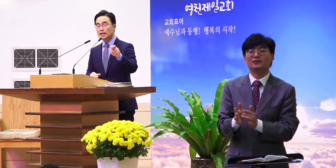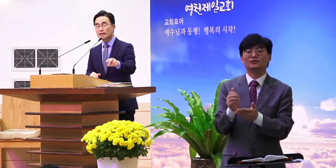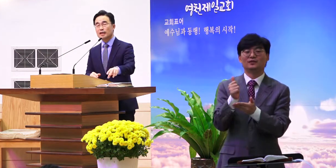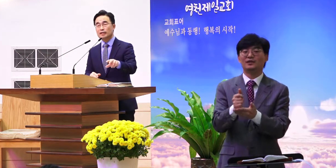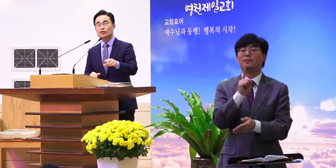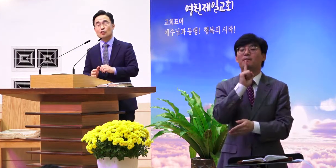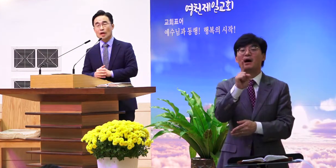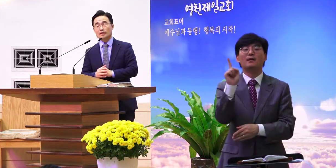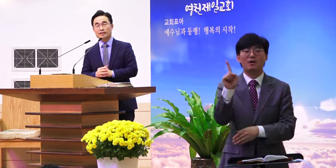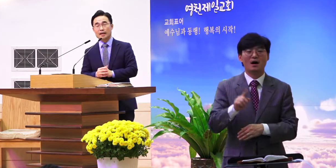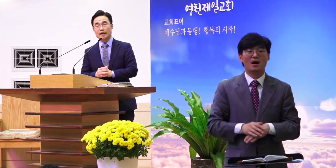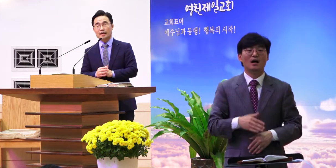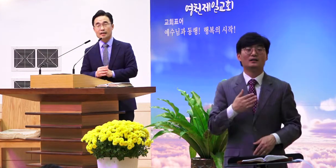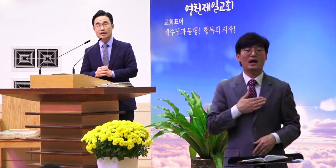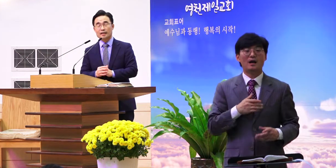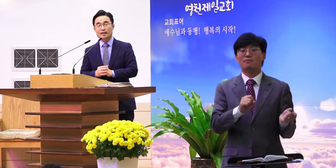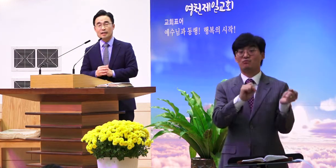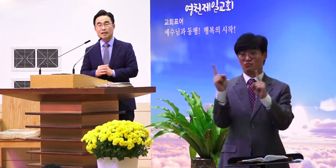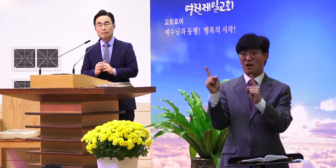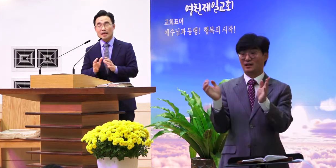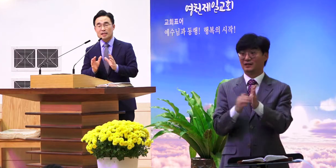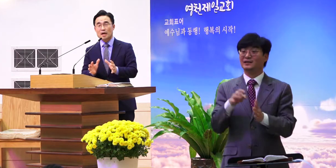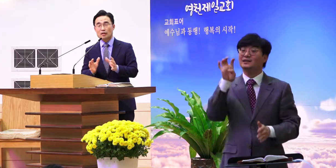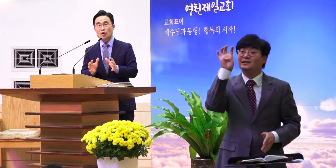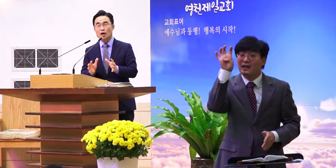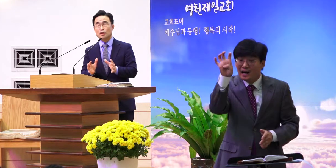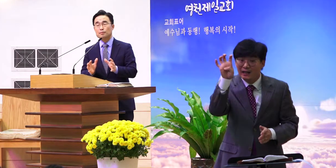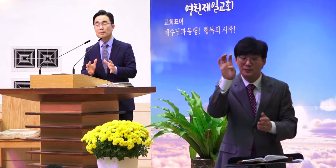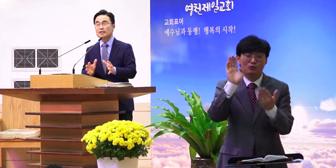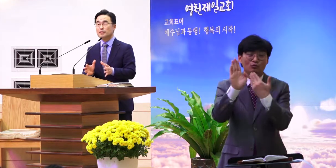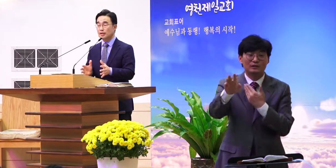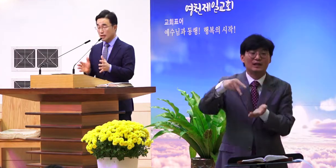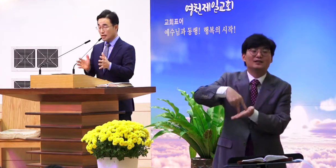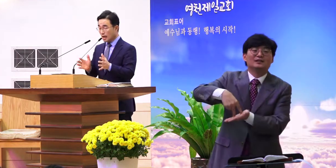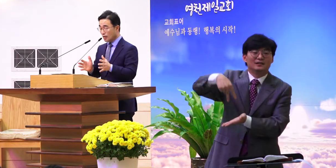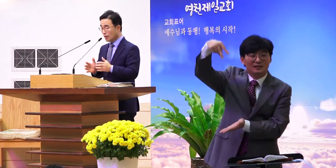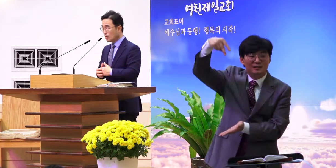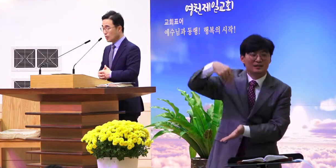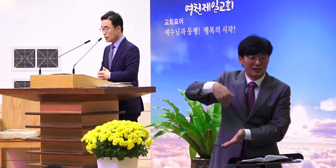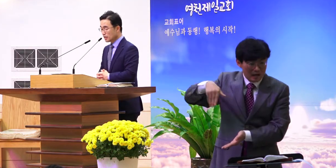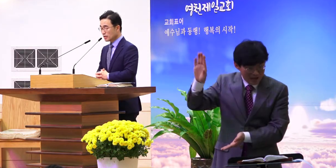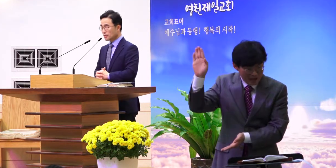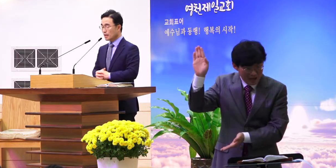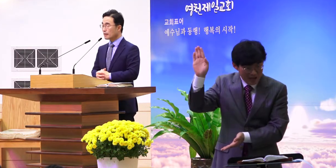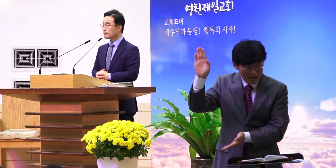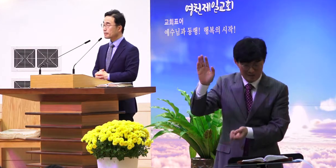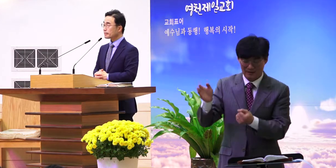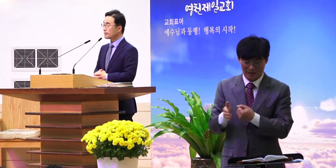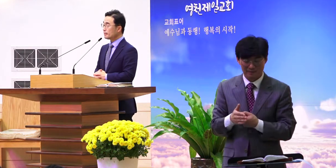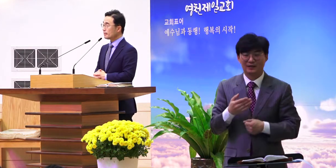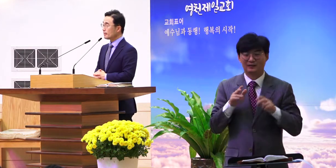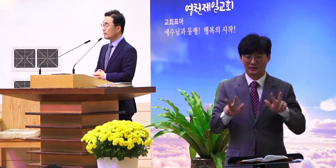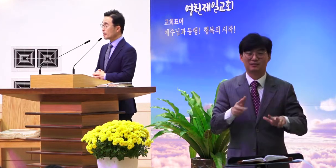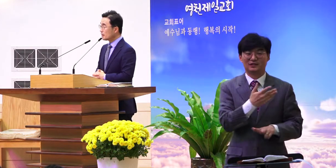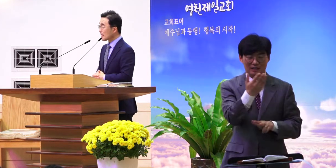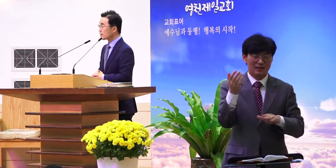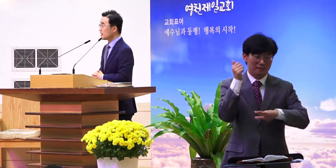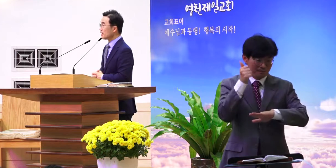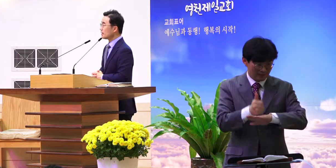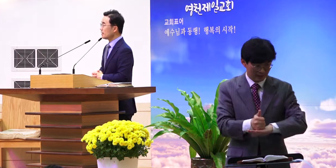제자들을 세상에 그대로 두고 갈 텐데 마지막으로 하고 싶은 말씀을 하러 오신 것입니다.